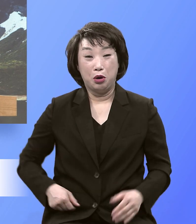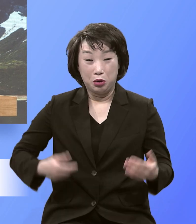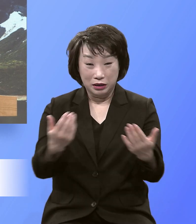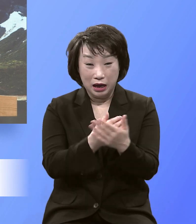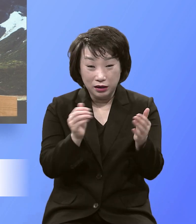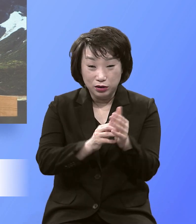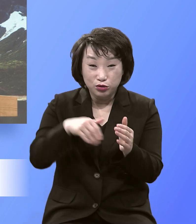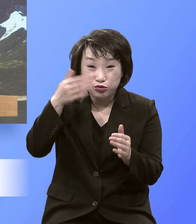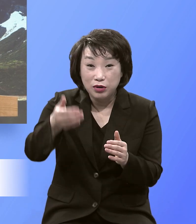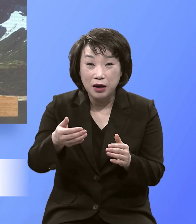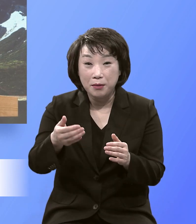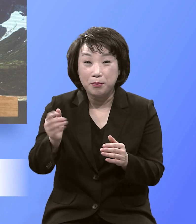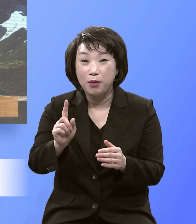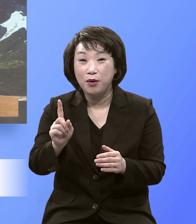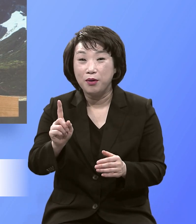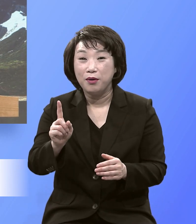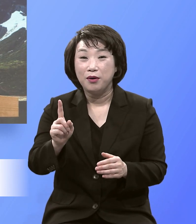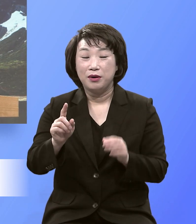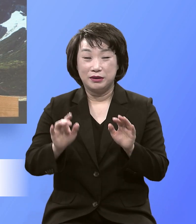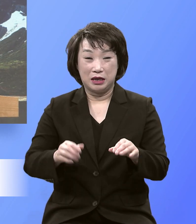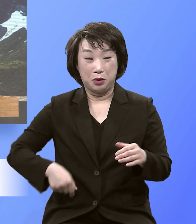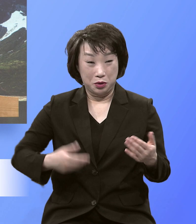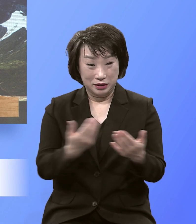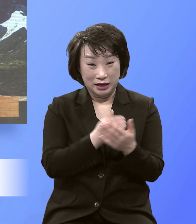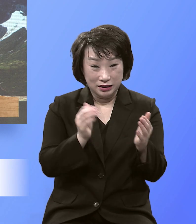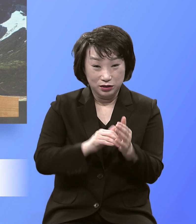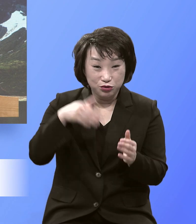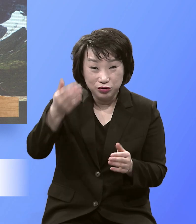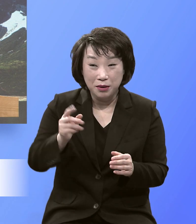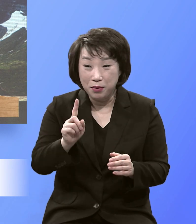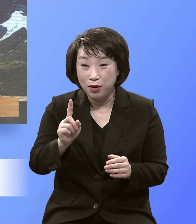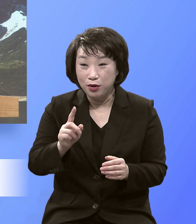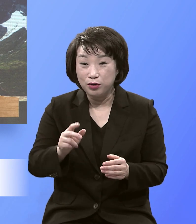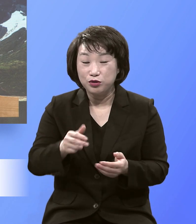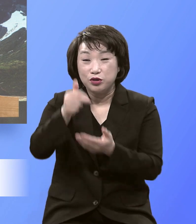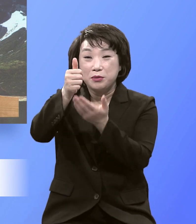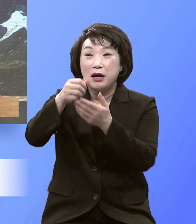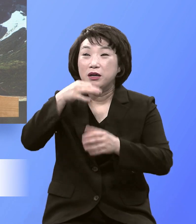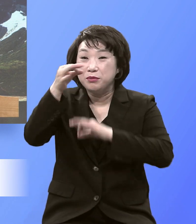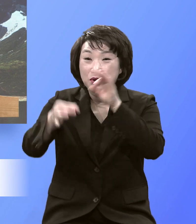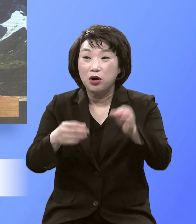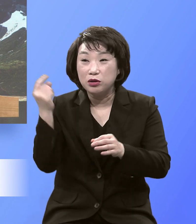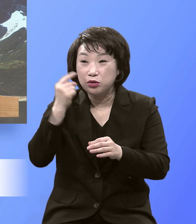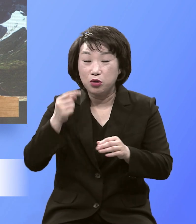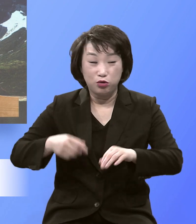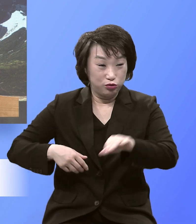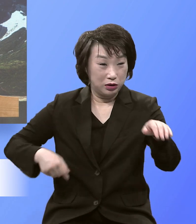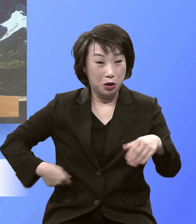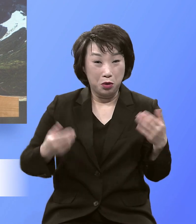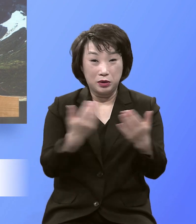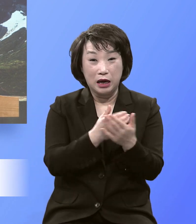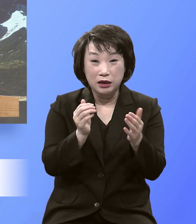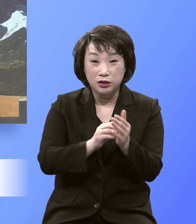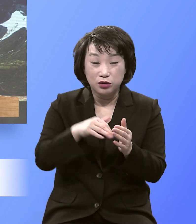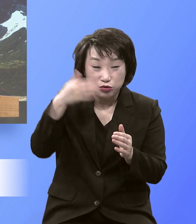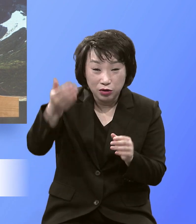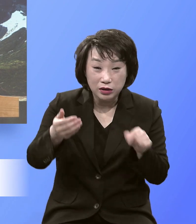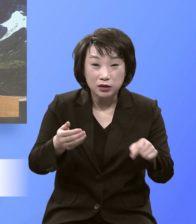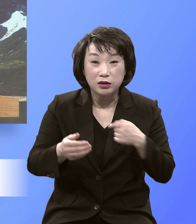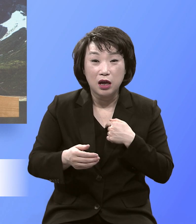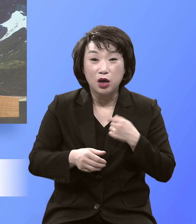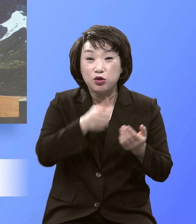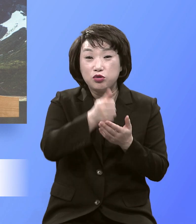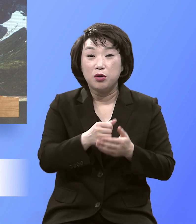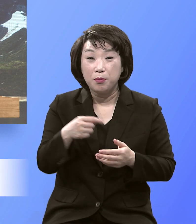회개하면 어떻게 할 것인데, 응? 주님의 음성을 듣고 회개하면 어떻게 할 것인데, 그 죄를 어떻게 할